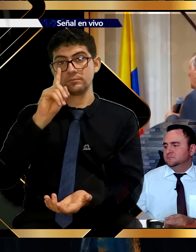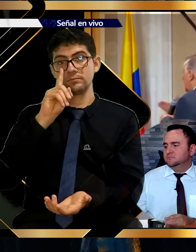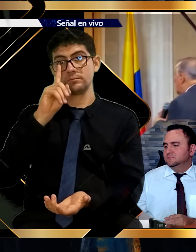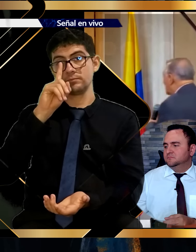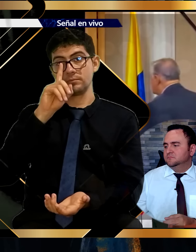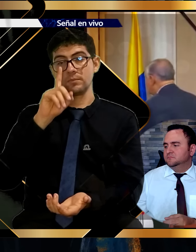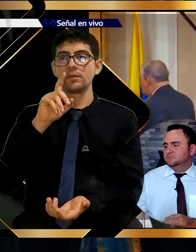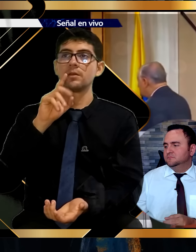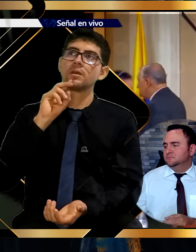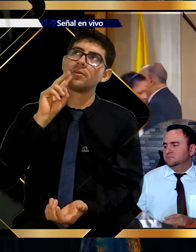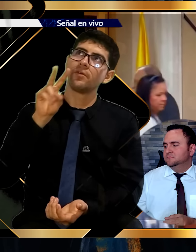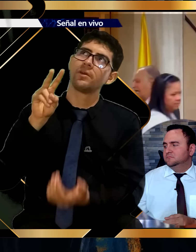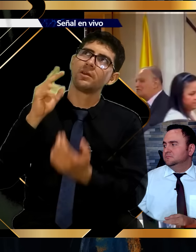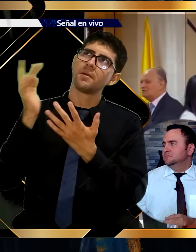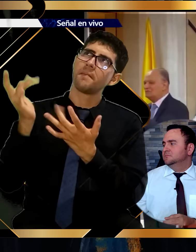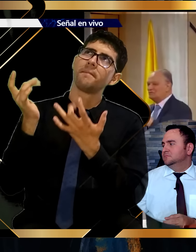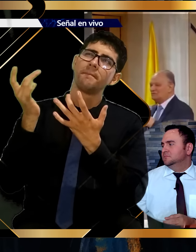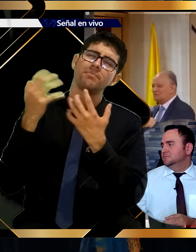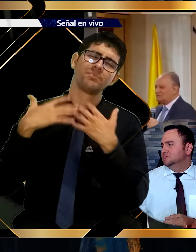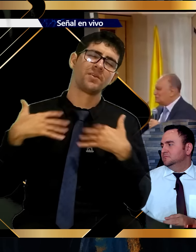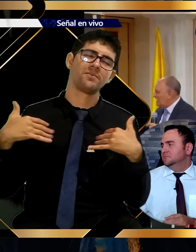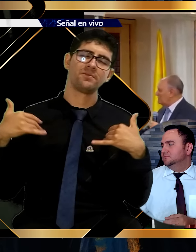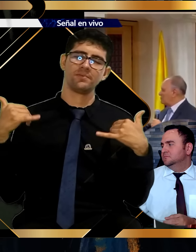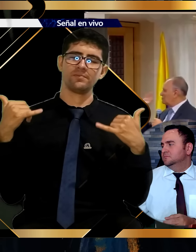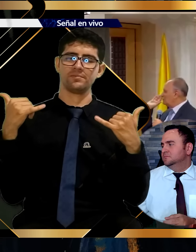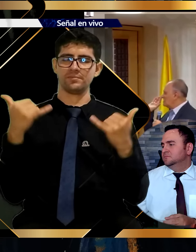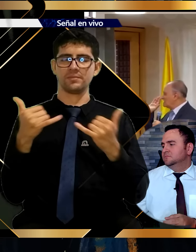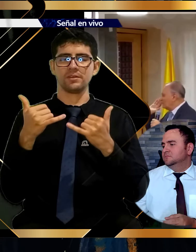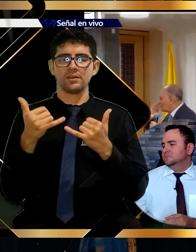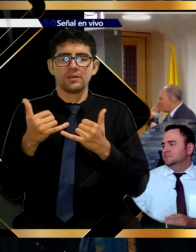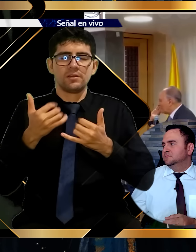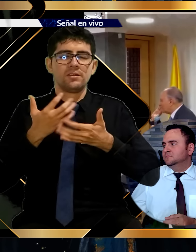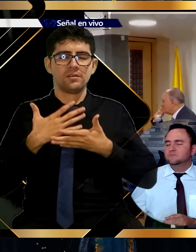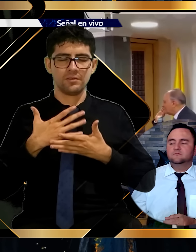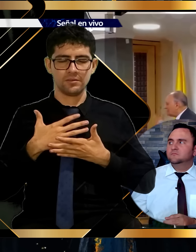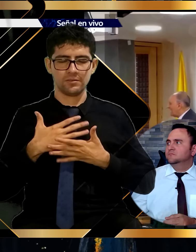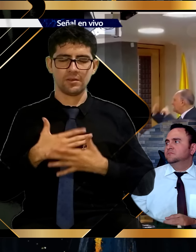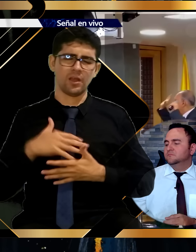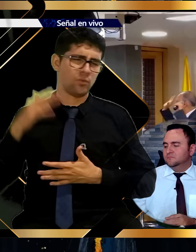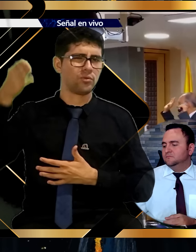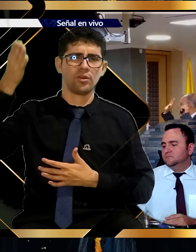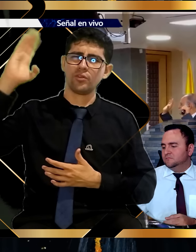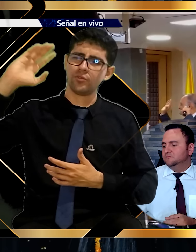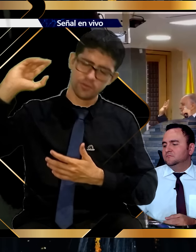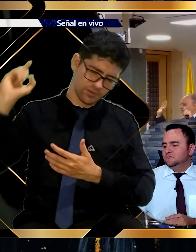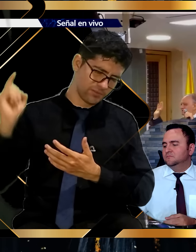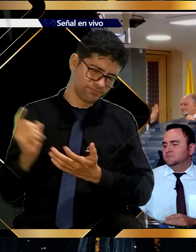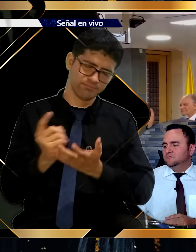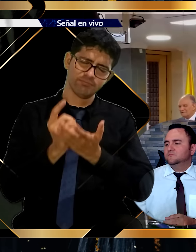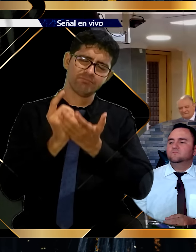de alegría, de descanso, de reposo. Sino que venga el Señor ya.